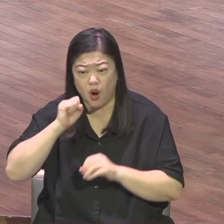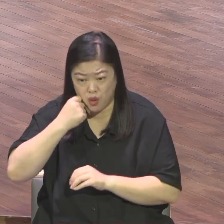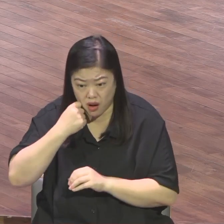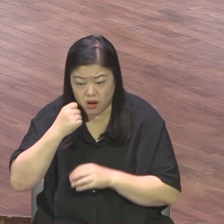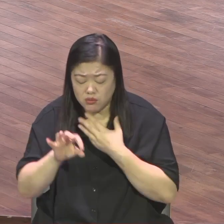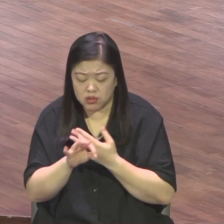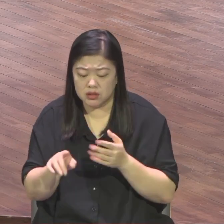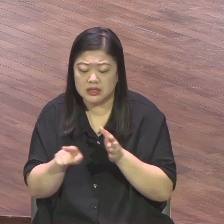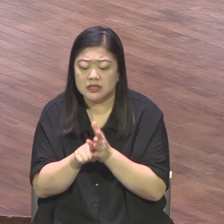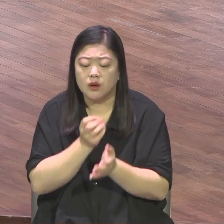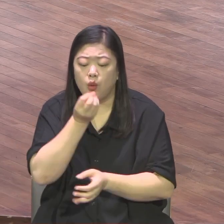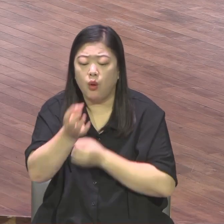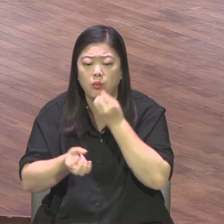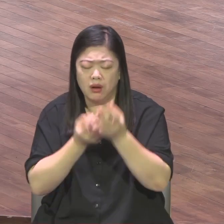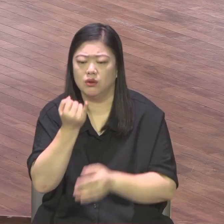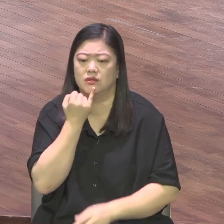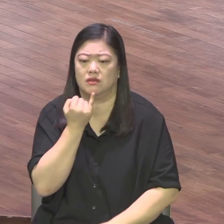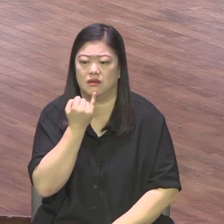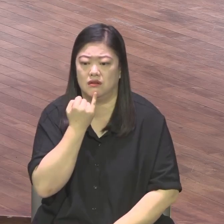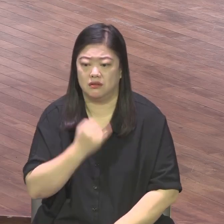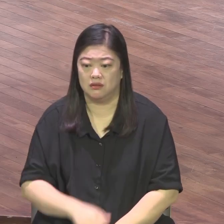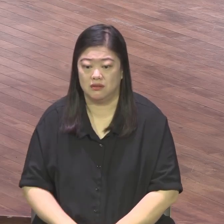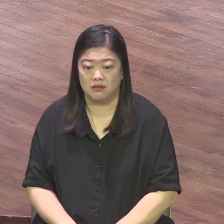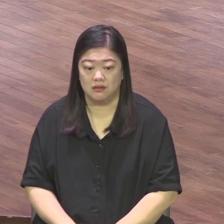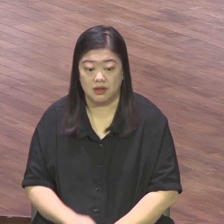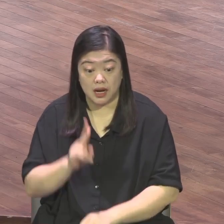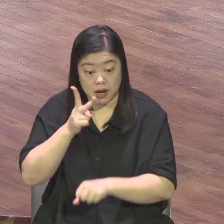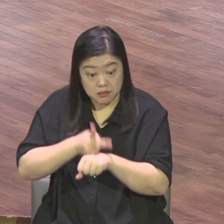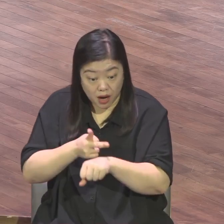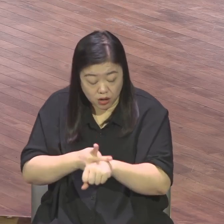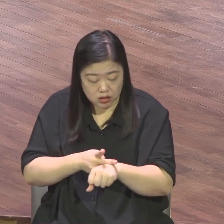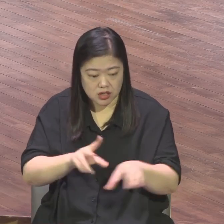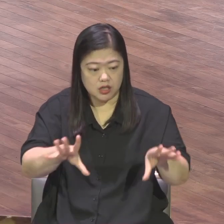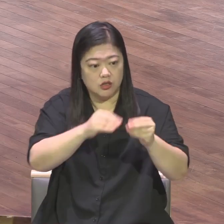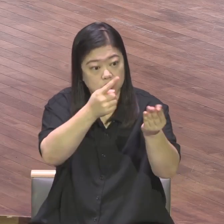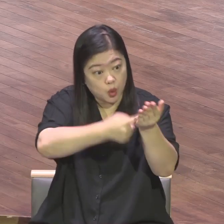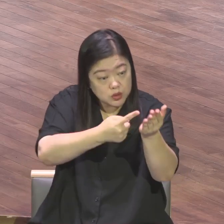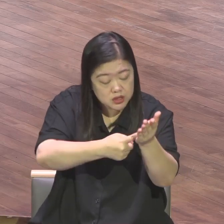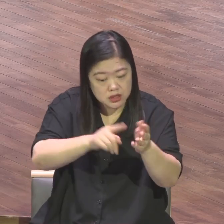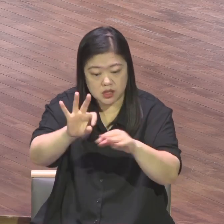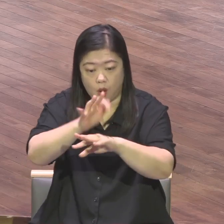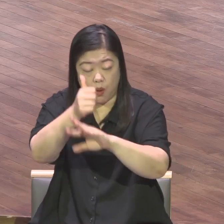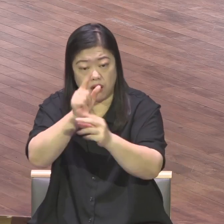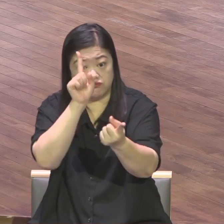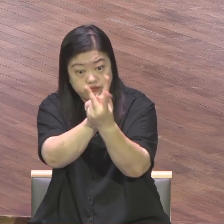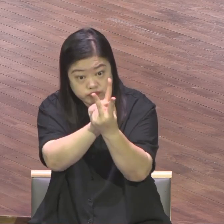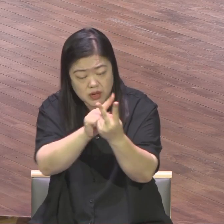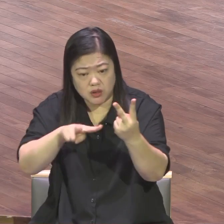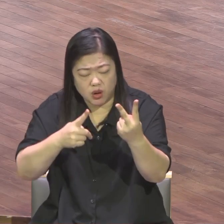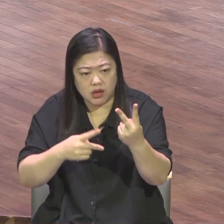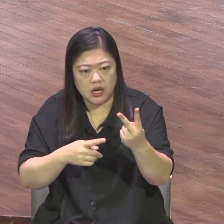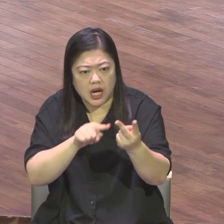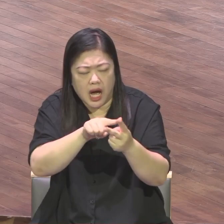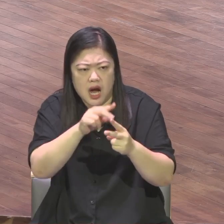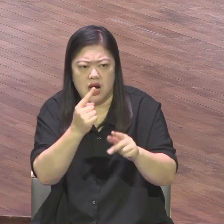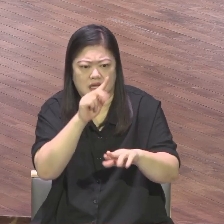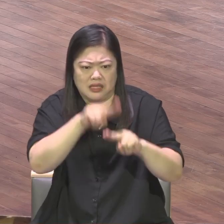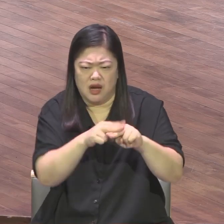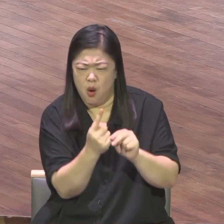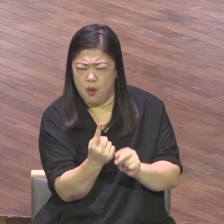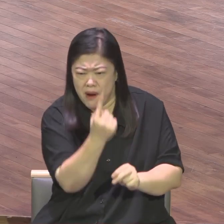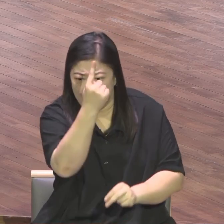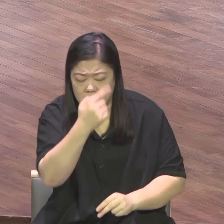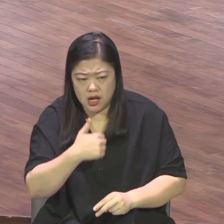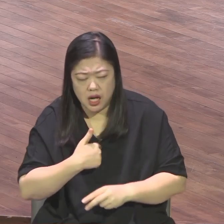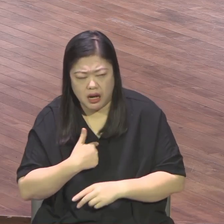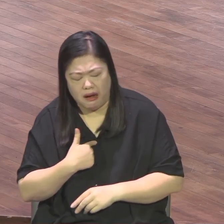앞에서 벨리스 총독 앞에서도 바울은 변함없었습니다. 그리고 오늘 본문인 사도행전 26장에 새롭게 부임한 베스도